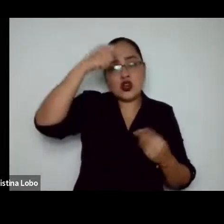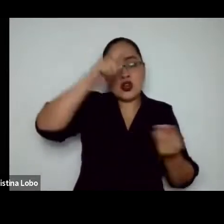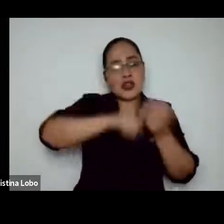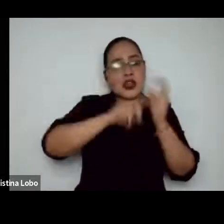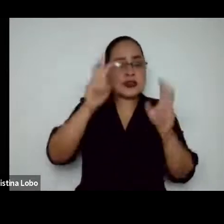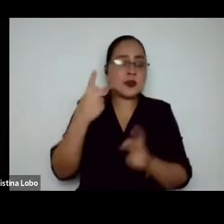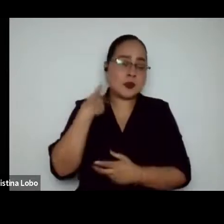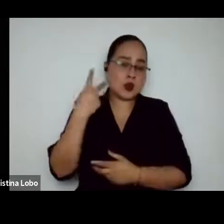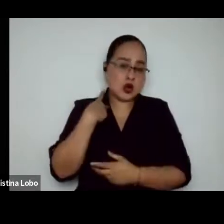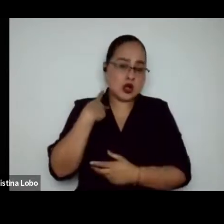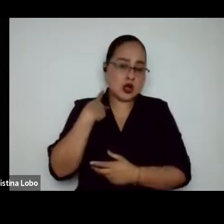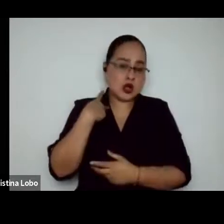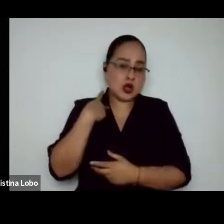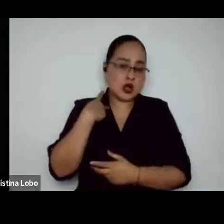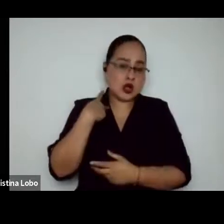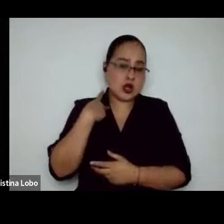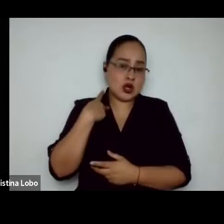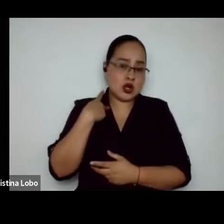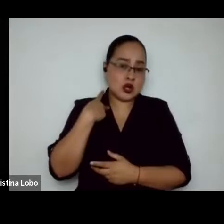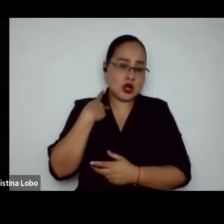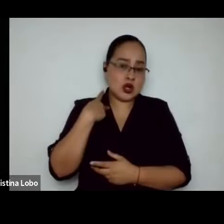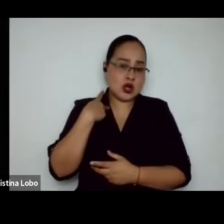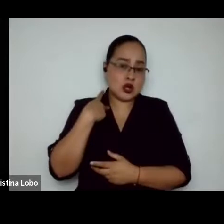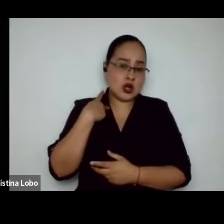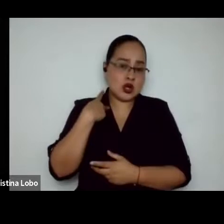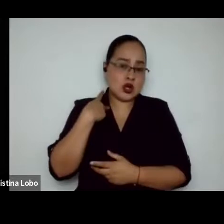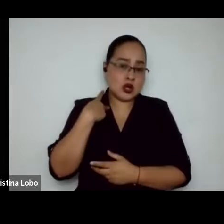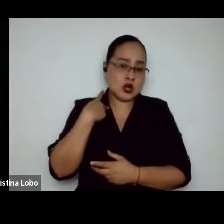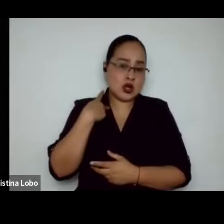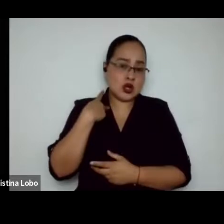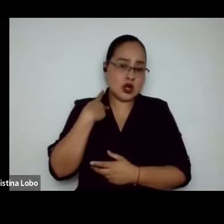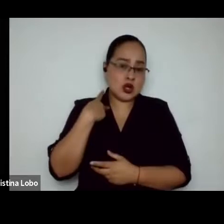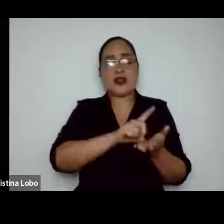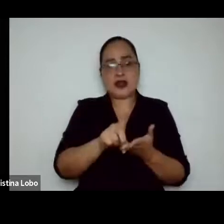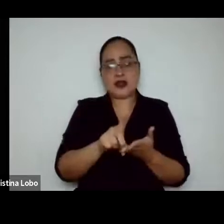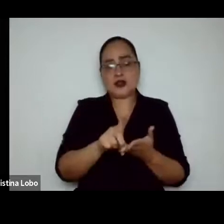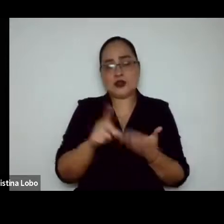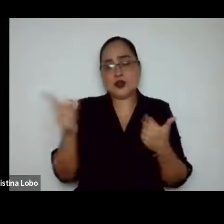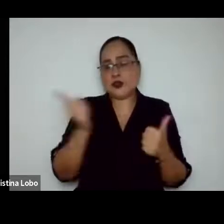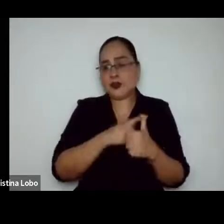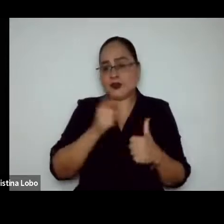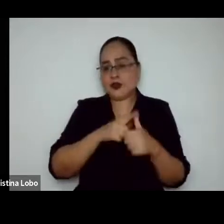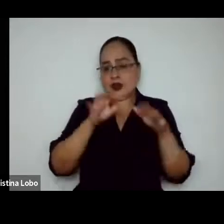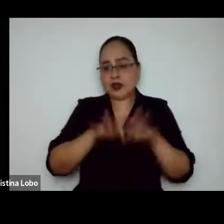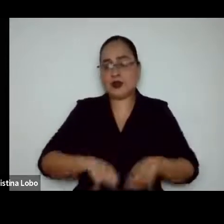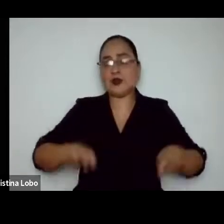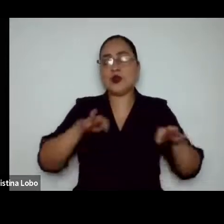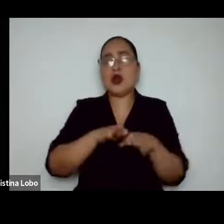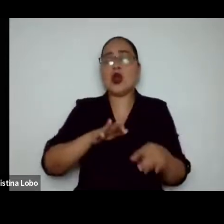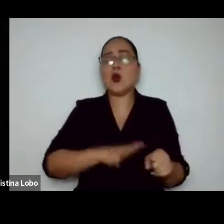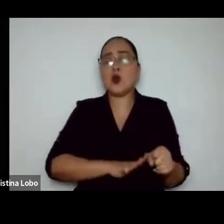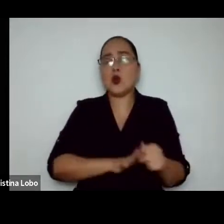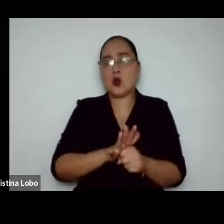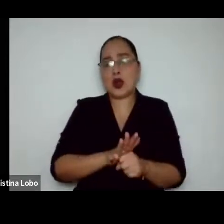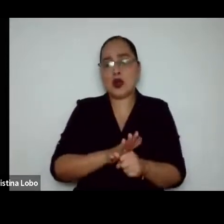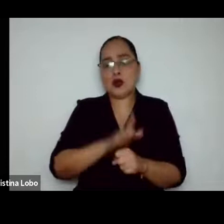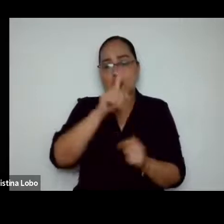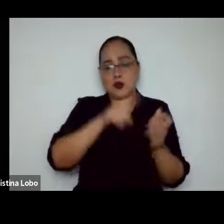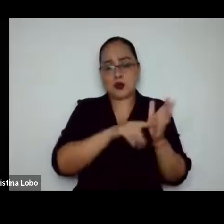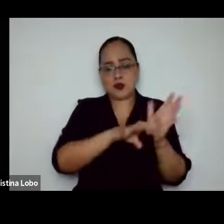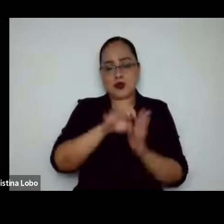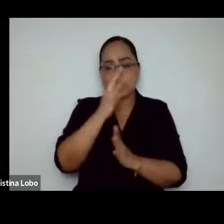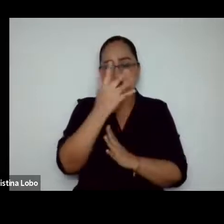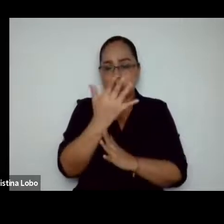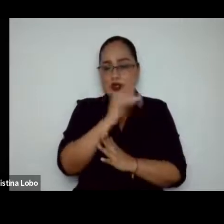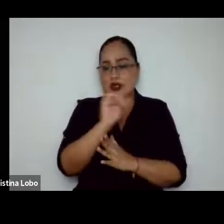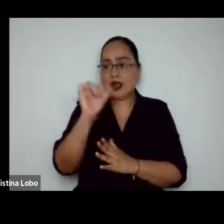van a dar contenido a la interpretación de esos derechos. En un primer término era, como ya decía, de 1950 a